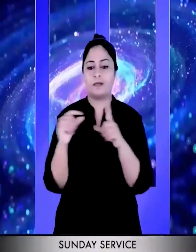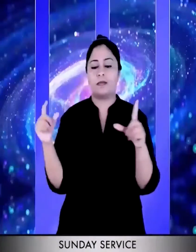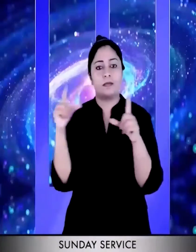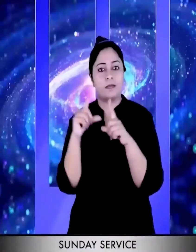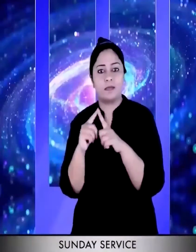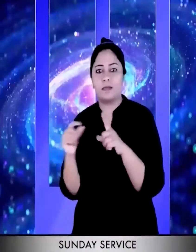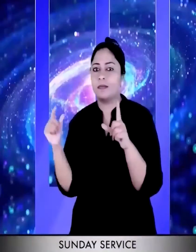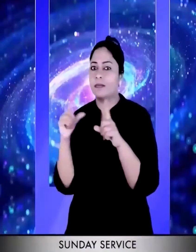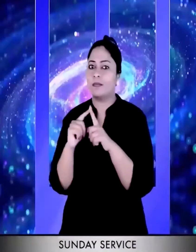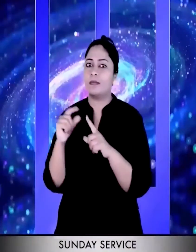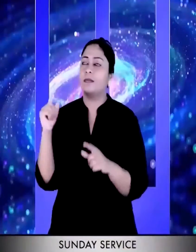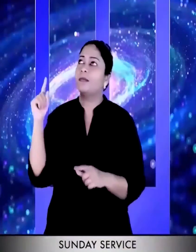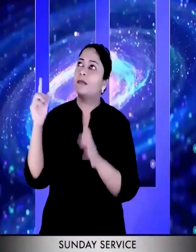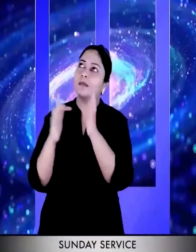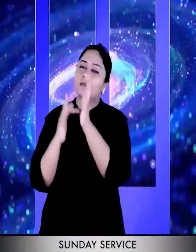যিশুর জন্য,